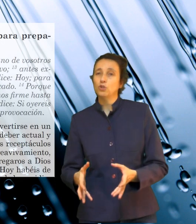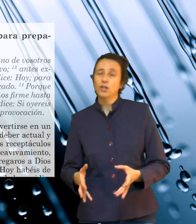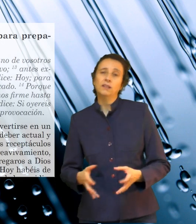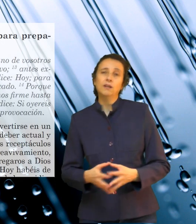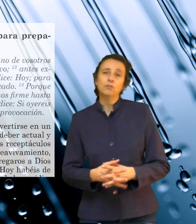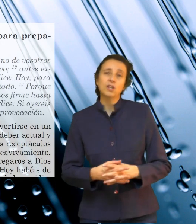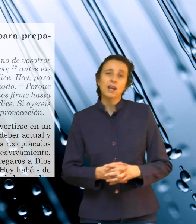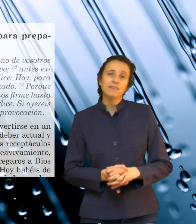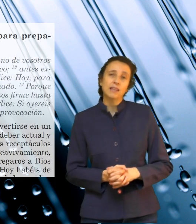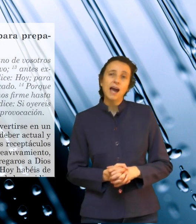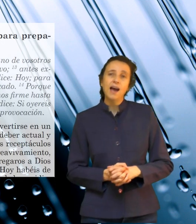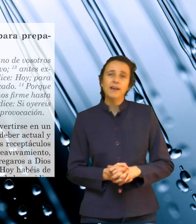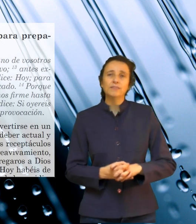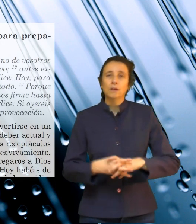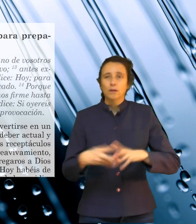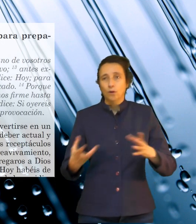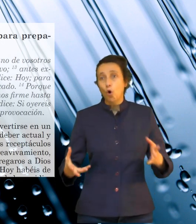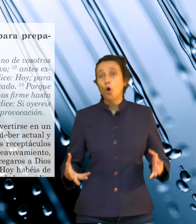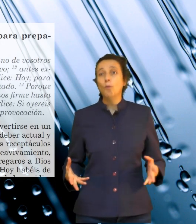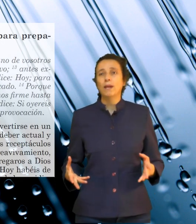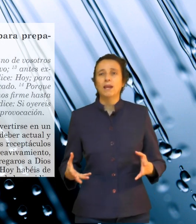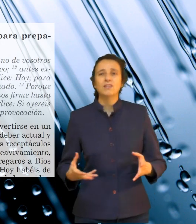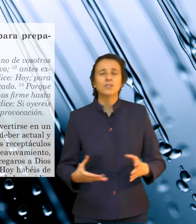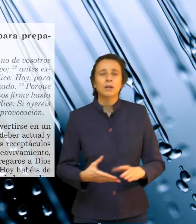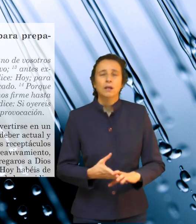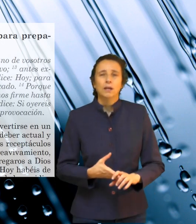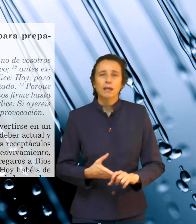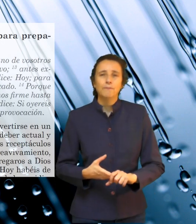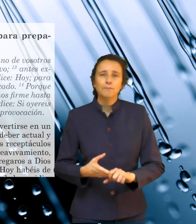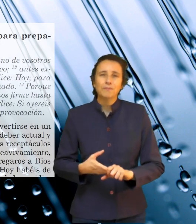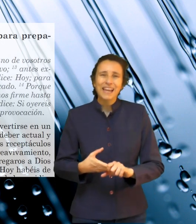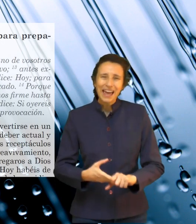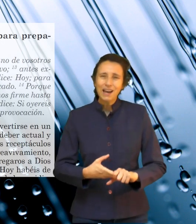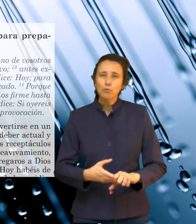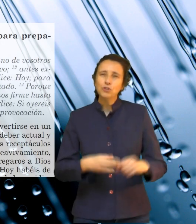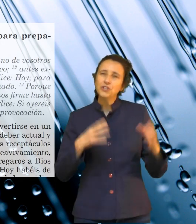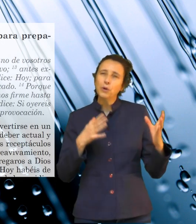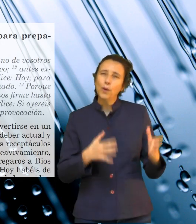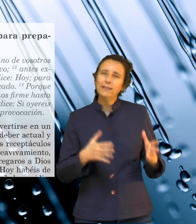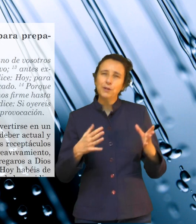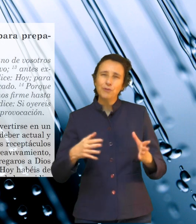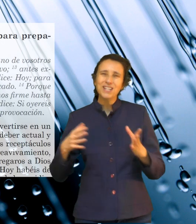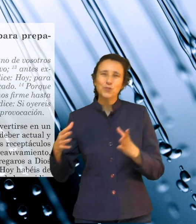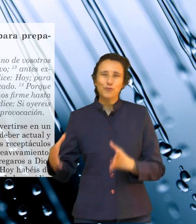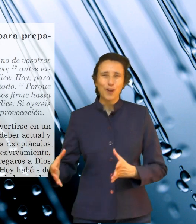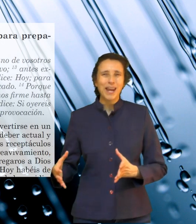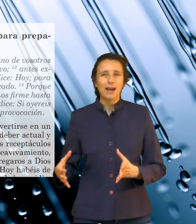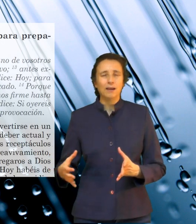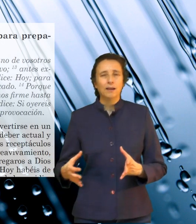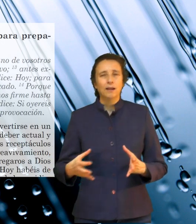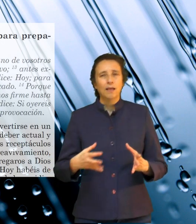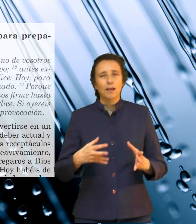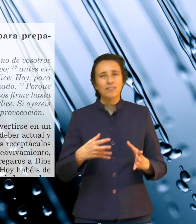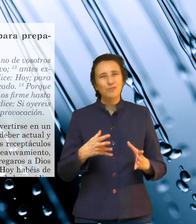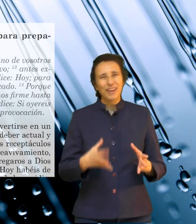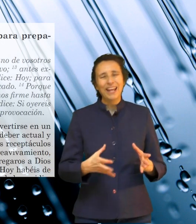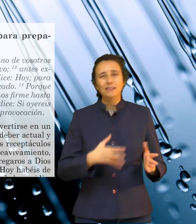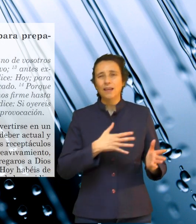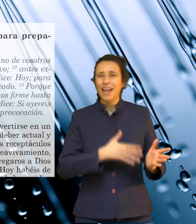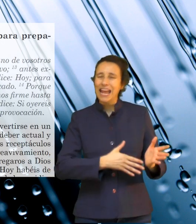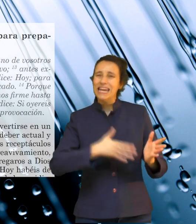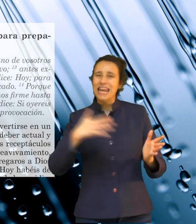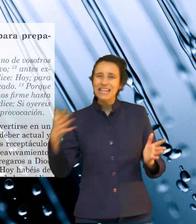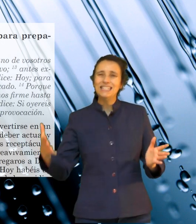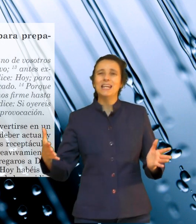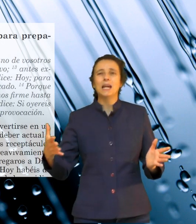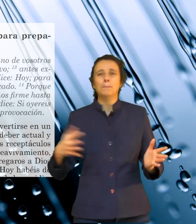interesados, miembros antiguos en la verdad, o jóvenes, cada uno se encuentra en una esfera